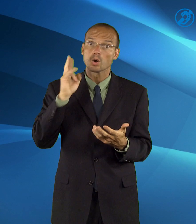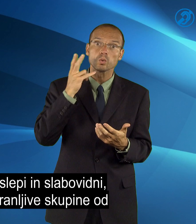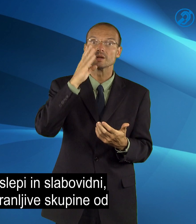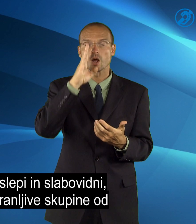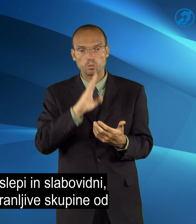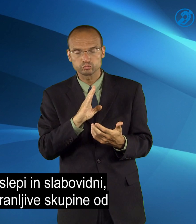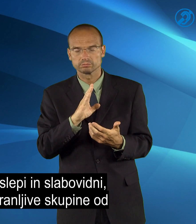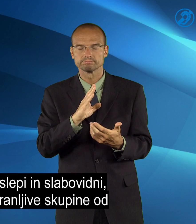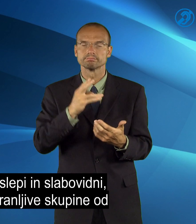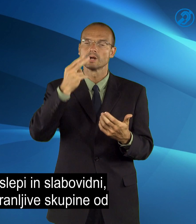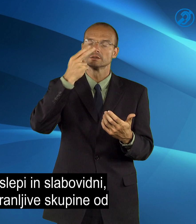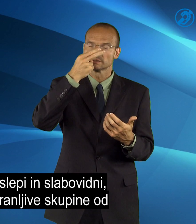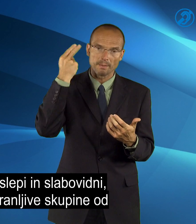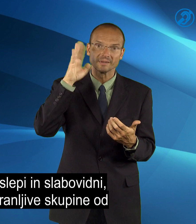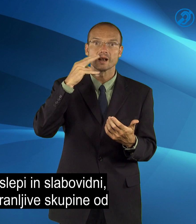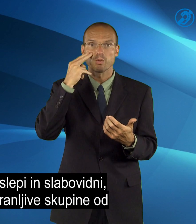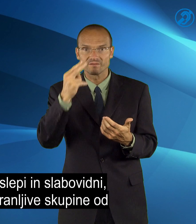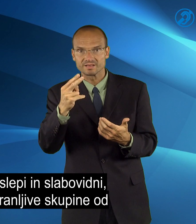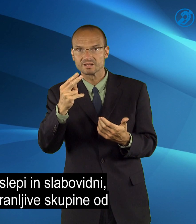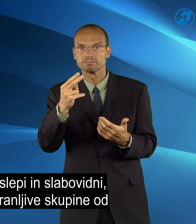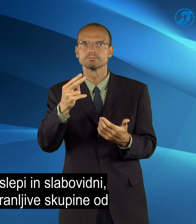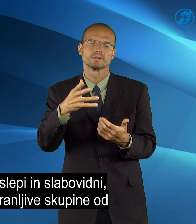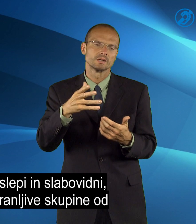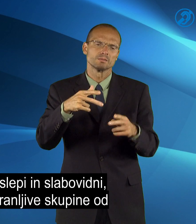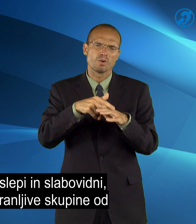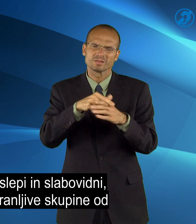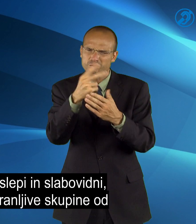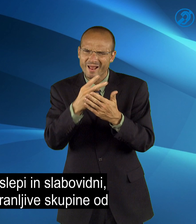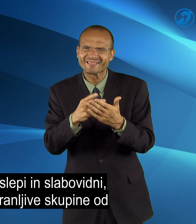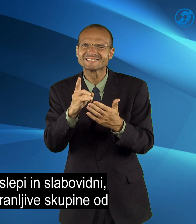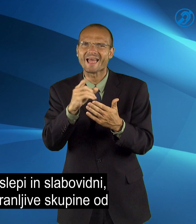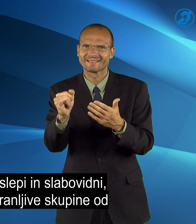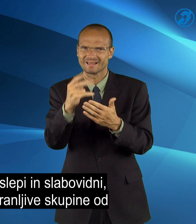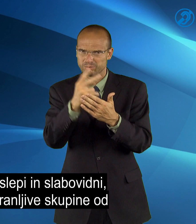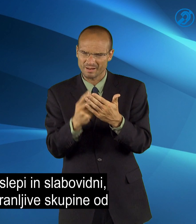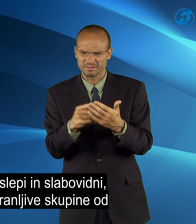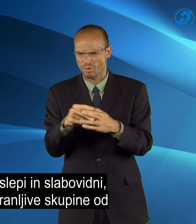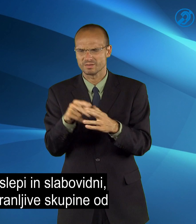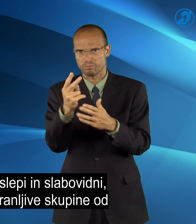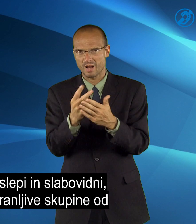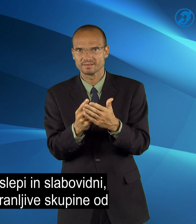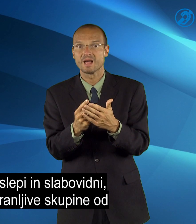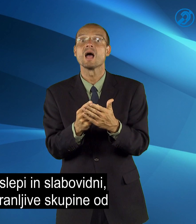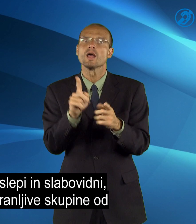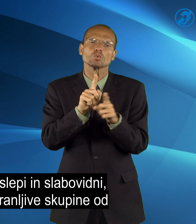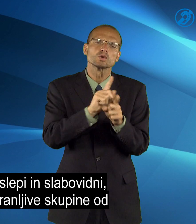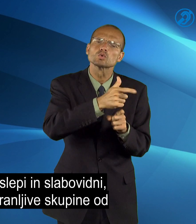Gluhi in naglušni, slepi in slabovidni, osebe z disleksijo in ostale ranljive skupine od sedaj dalje